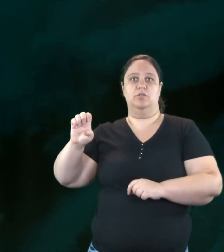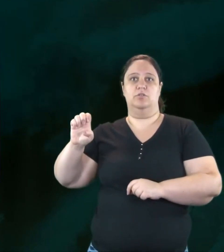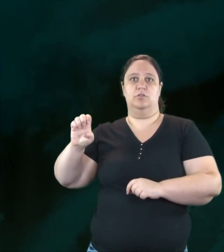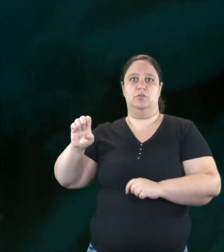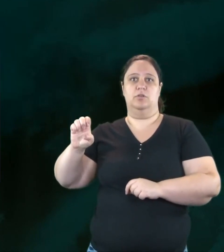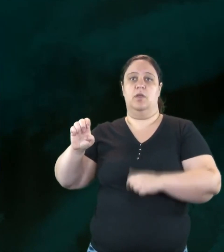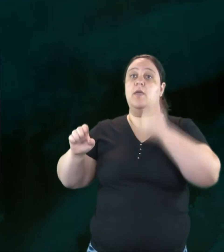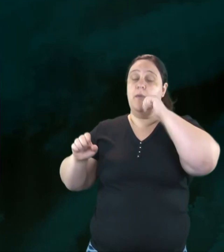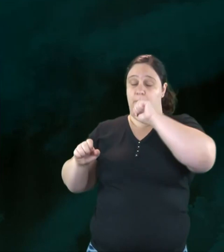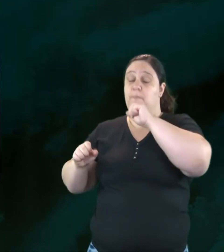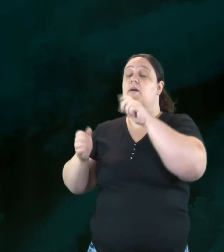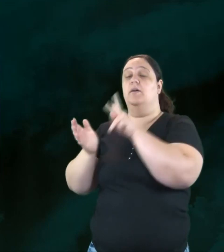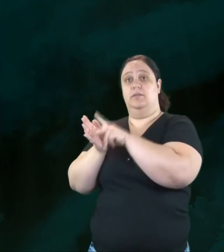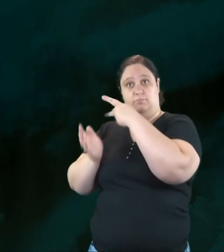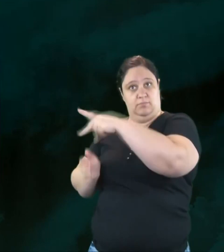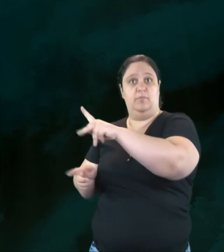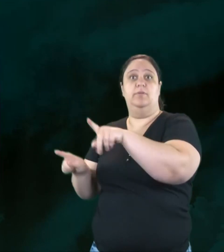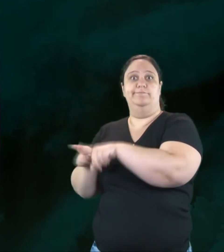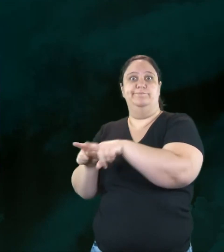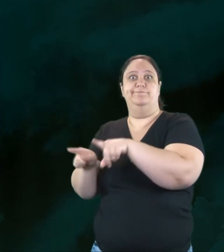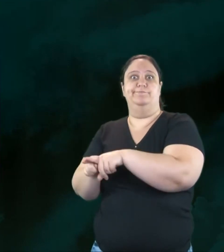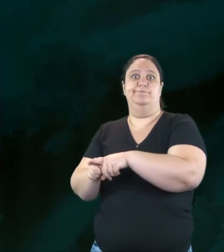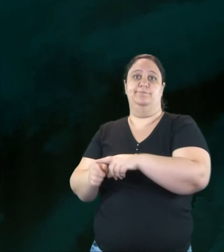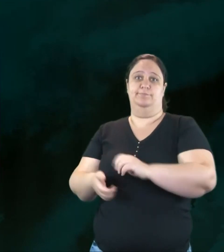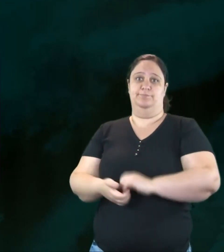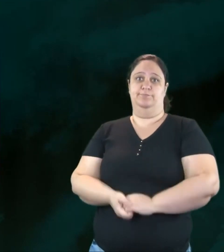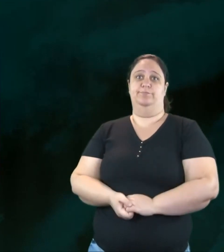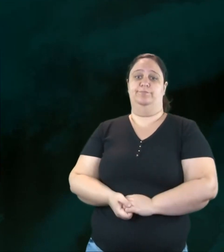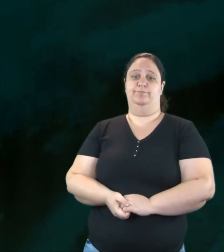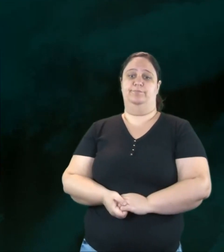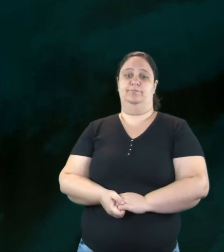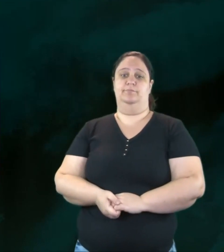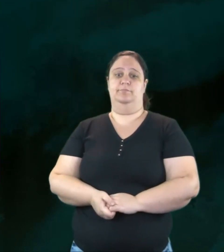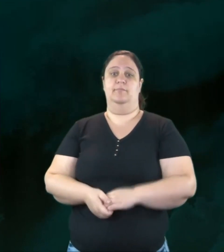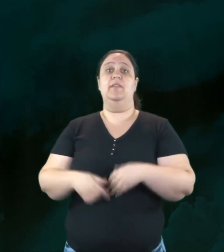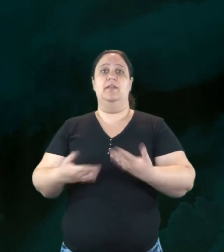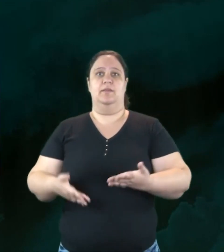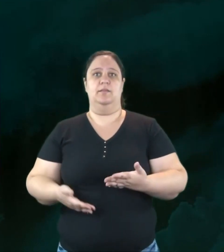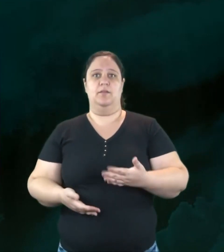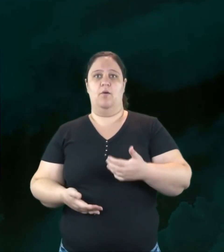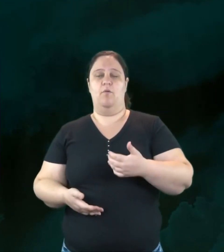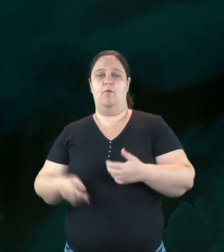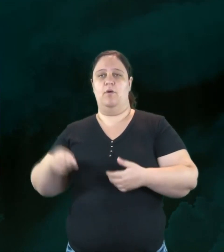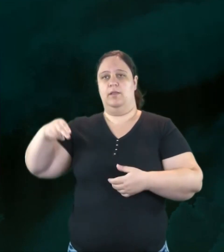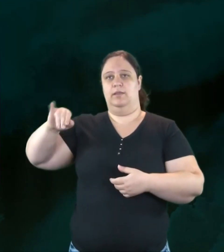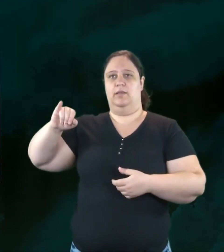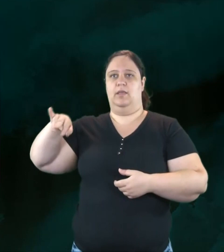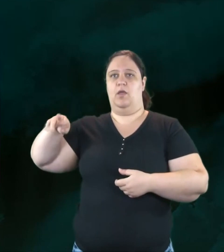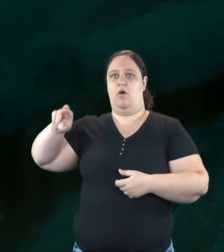de Nimrod. E Nimrod acabou casando-se com a mãe.